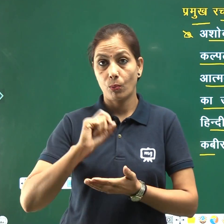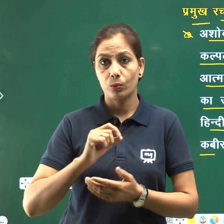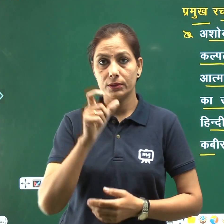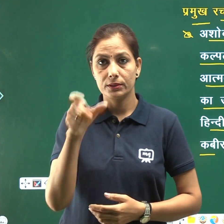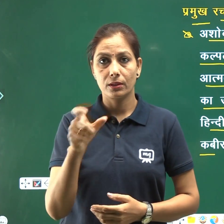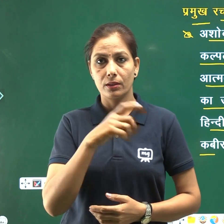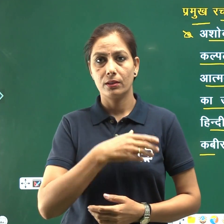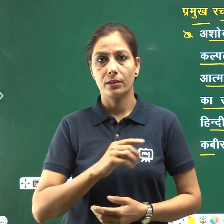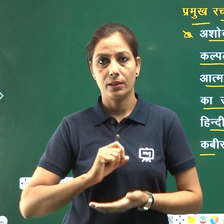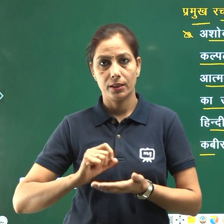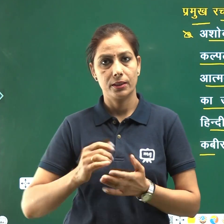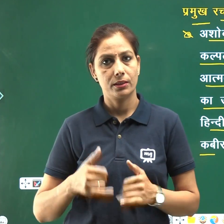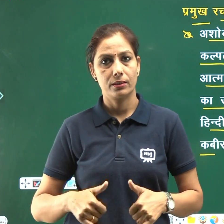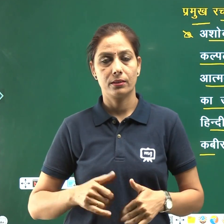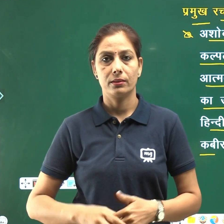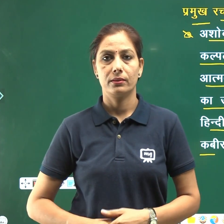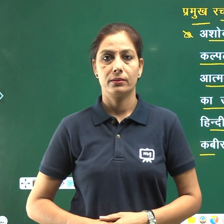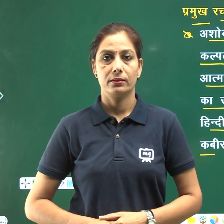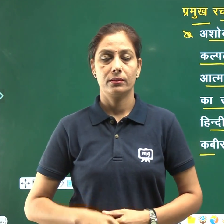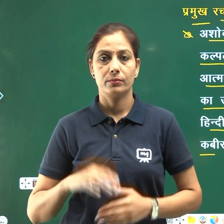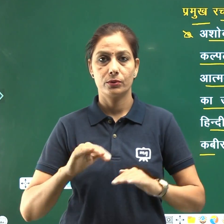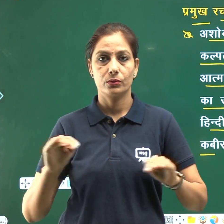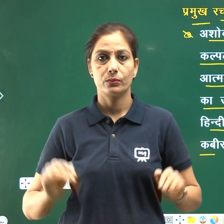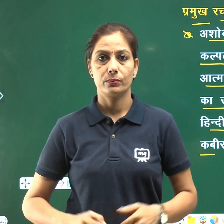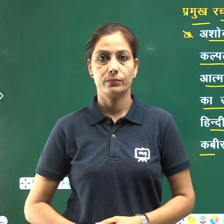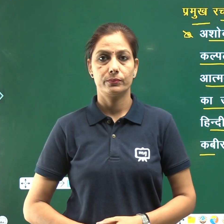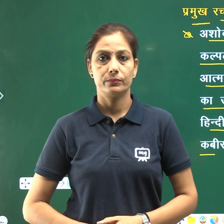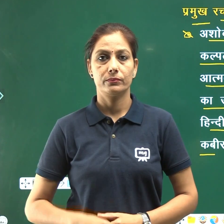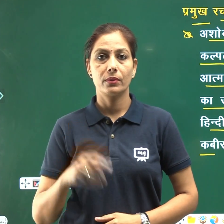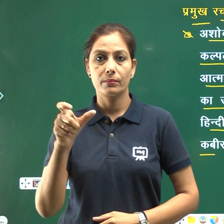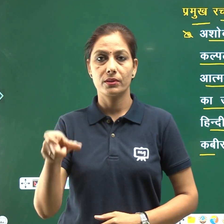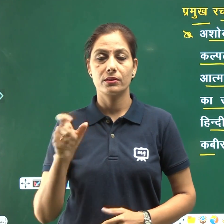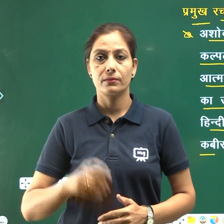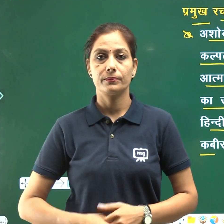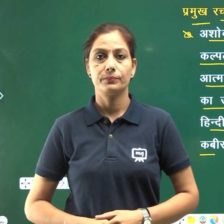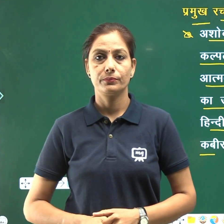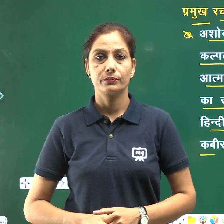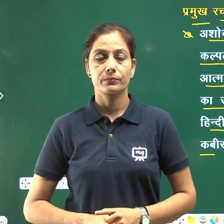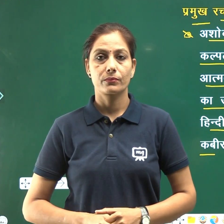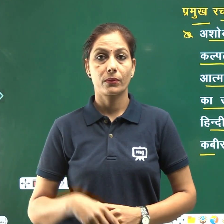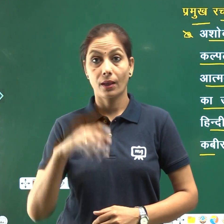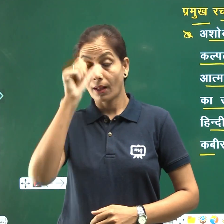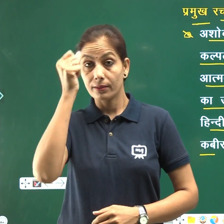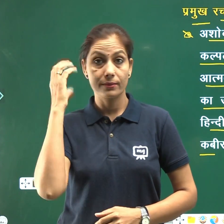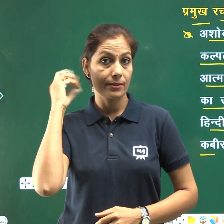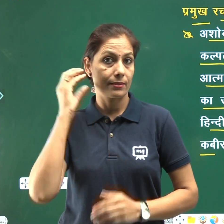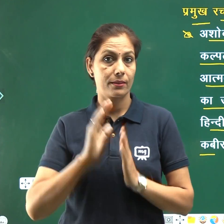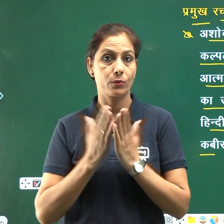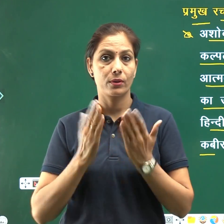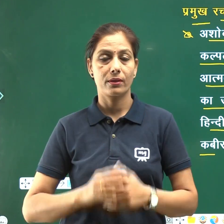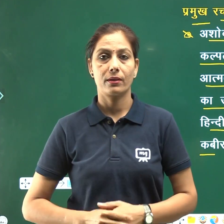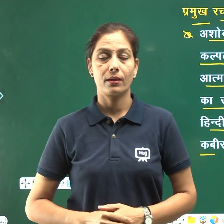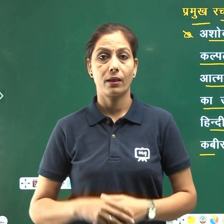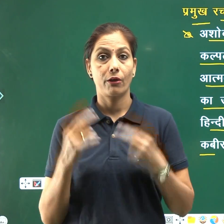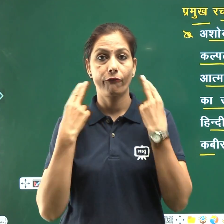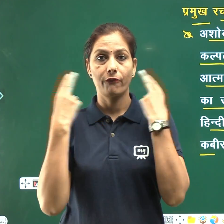कबीर आदि है। बच्चों, ये हिंदी साहित्य के एक